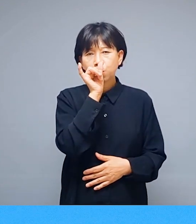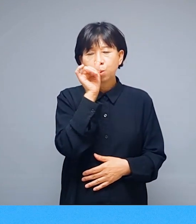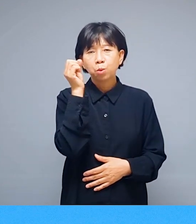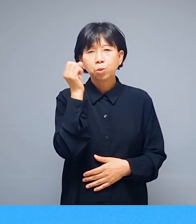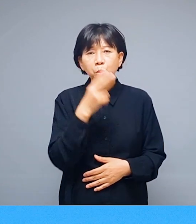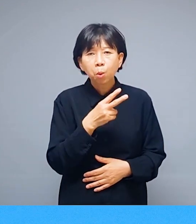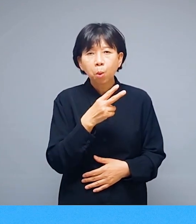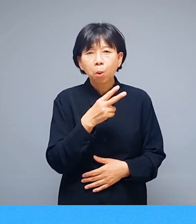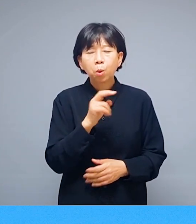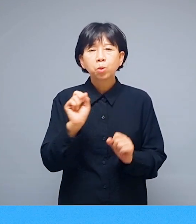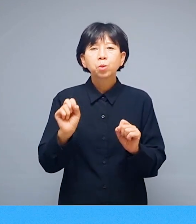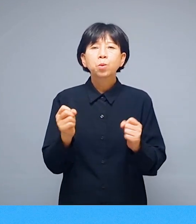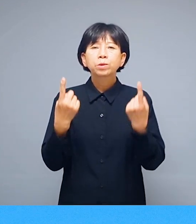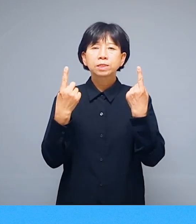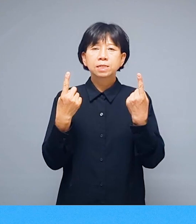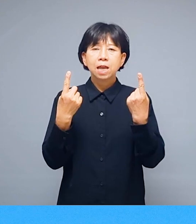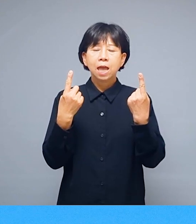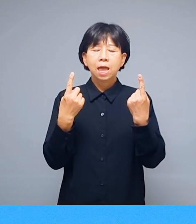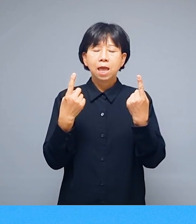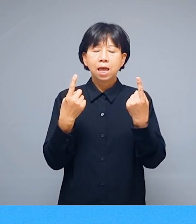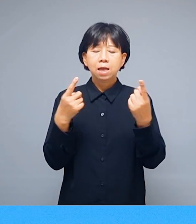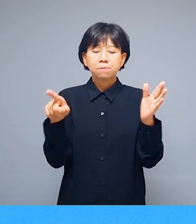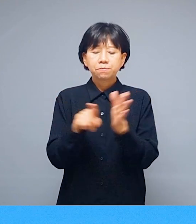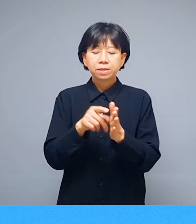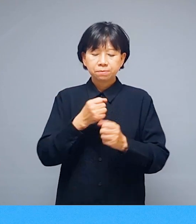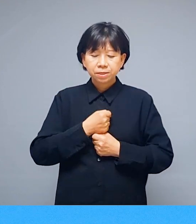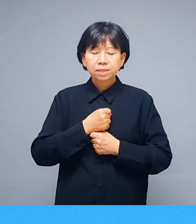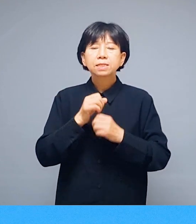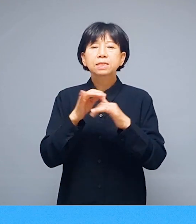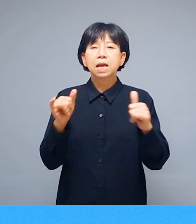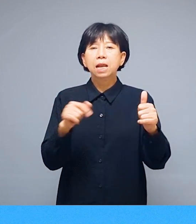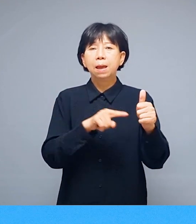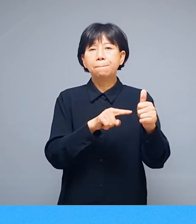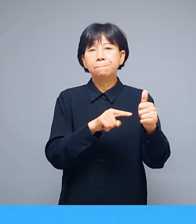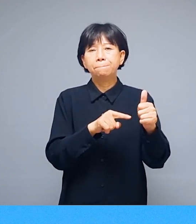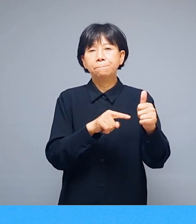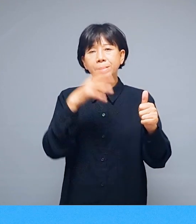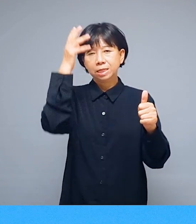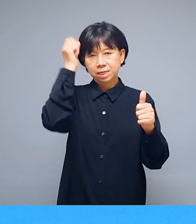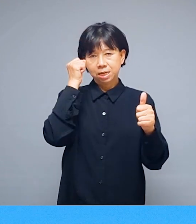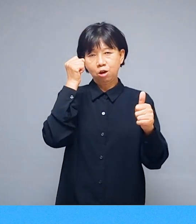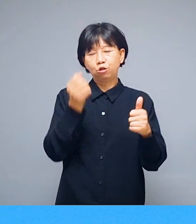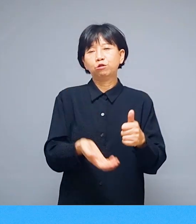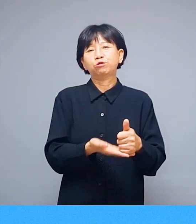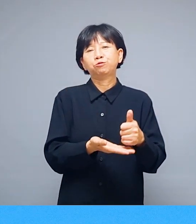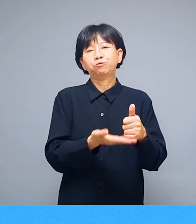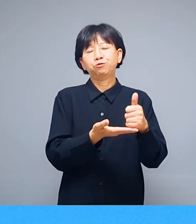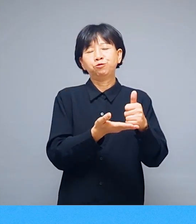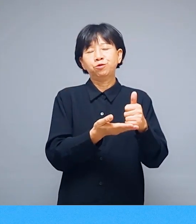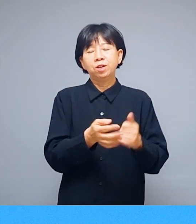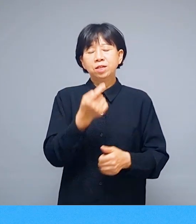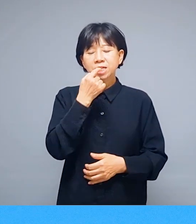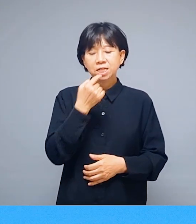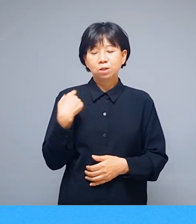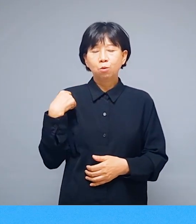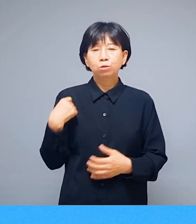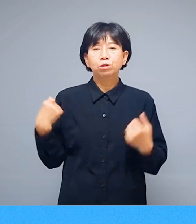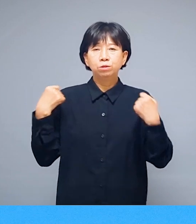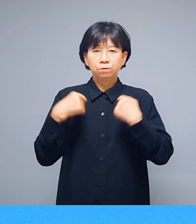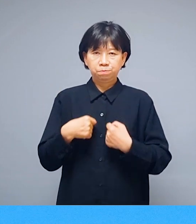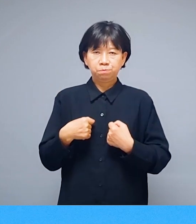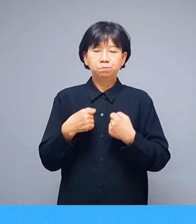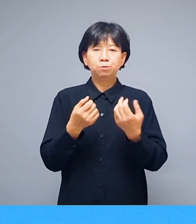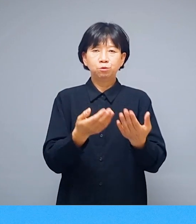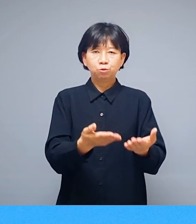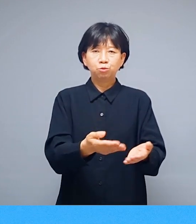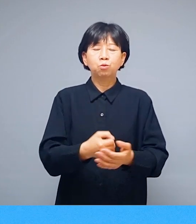그러면서 동시에 그 안에서 끝까지 믿음을 지킨 이들을 기억하십니다. 그들에게는 흰옷을 또 주어지고